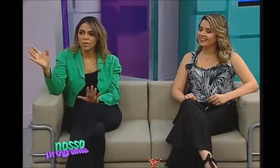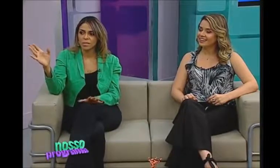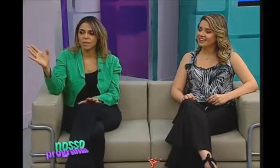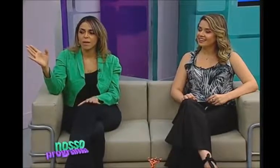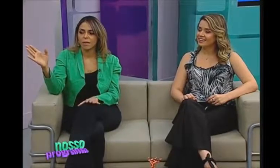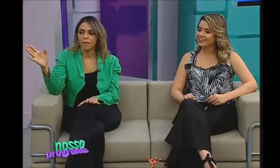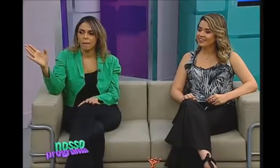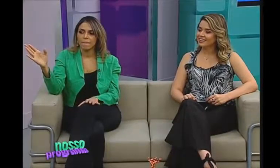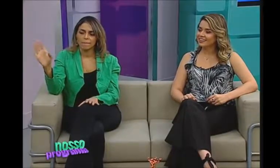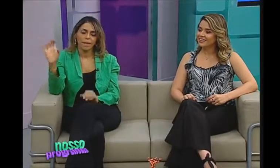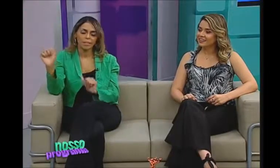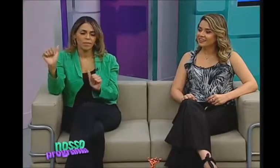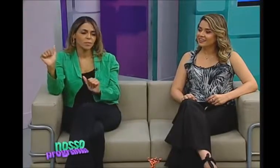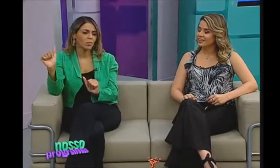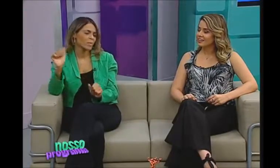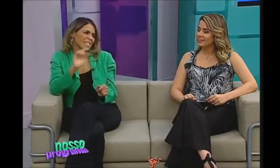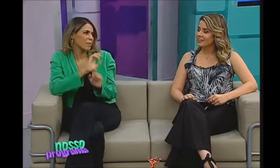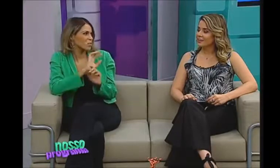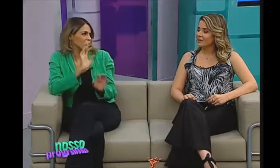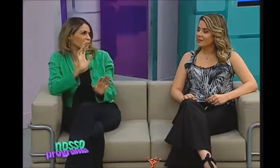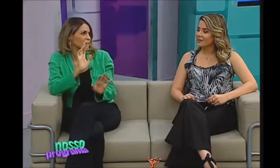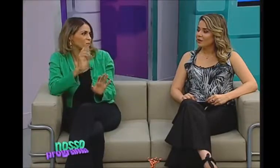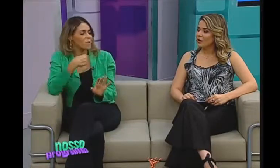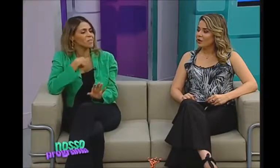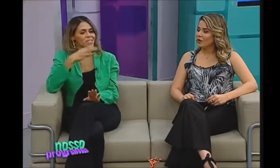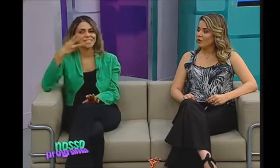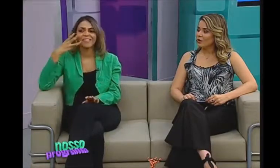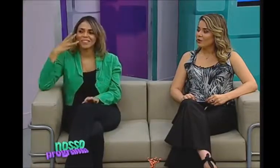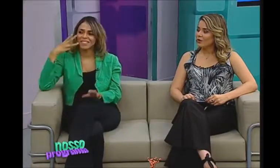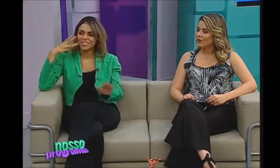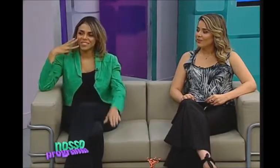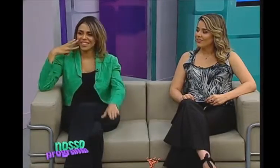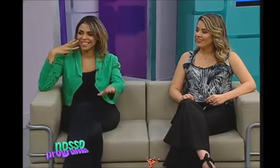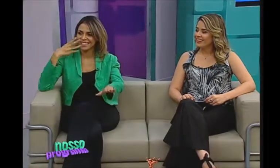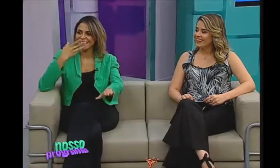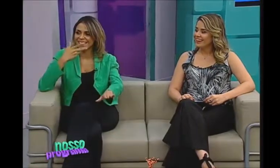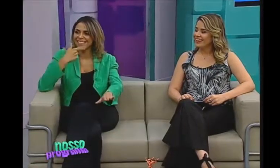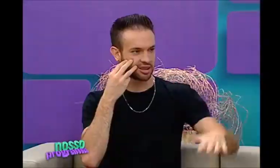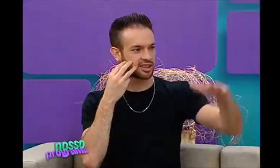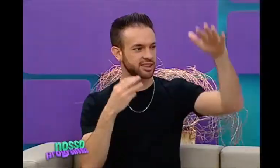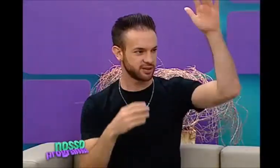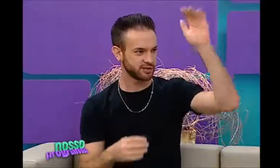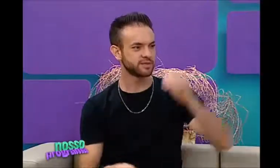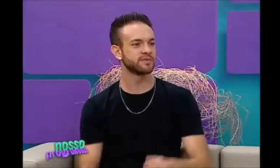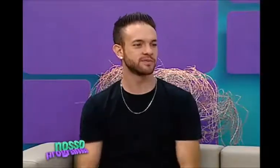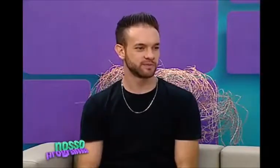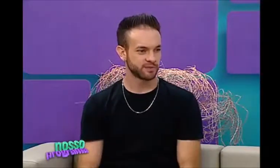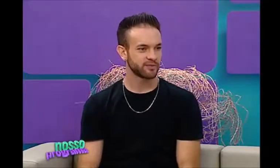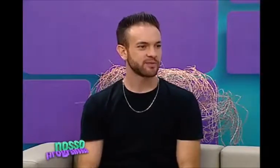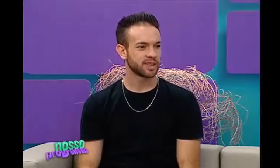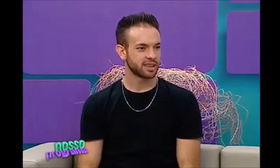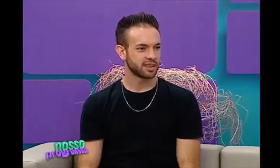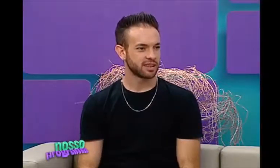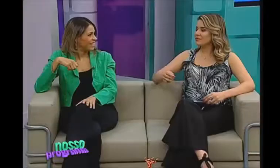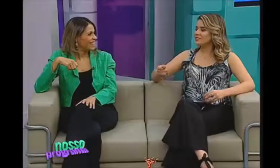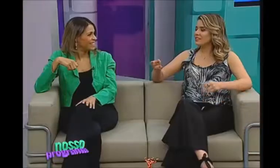esse sinal. Aí talvez mude, mas assim, é muito difícil. O meu é esse sinal desde que eu sou criança. Ai, que legal. Mas eu quero ver se então